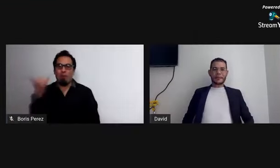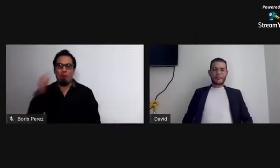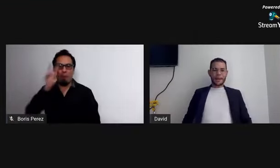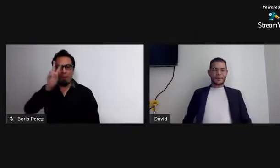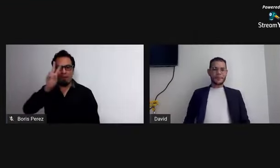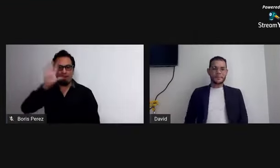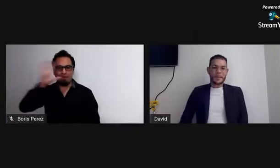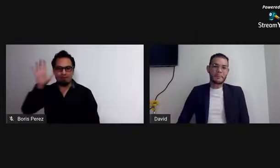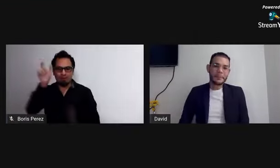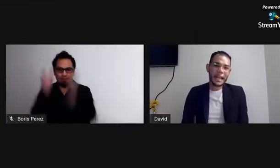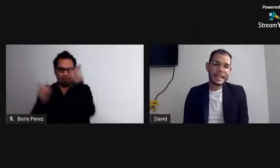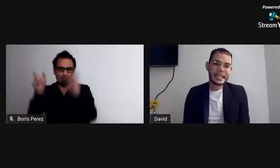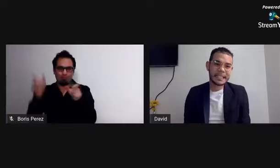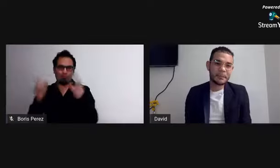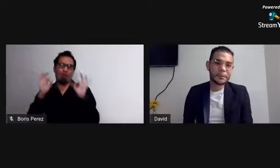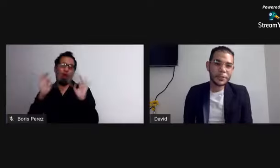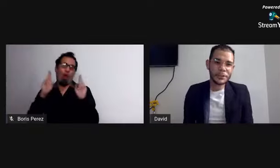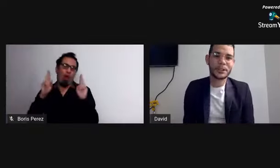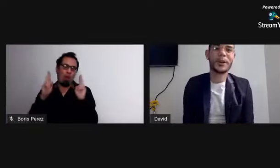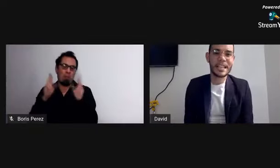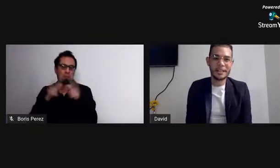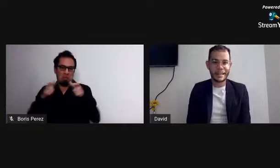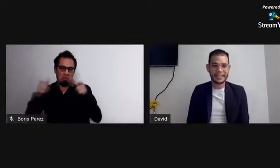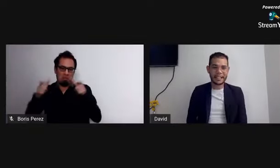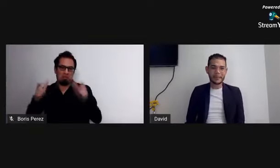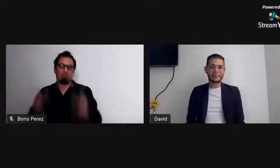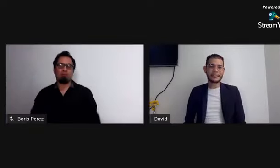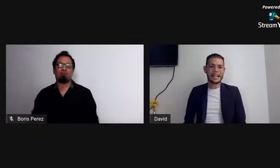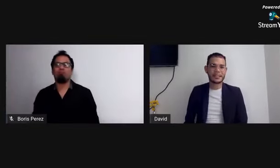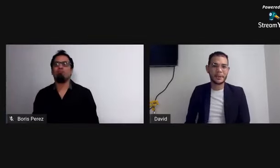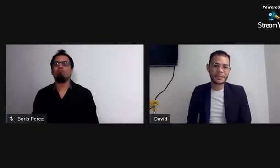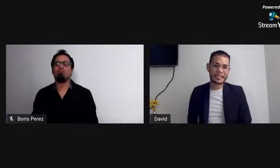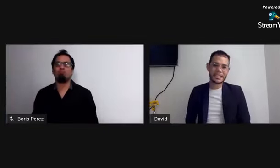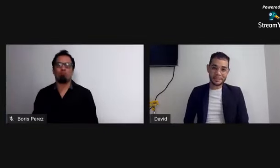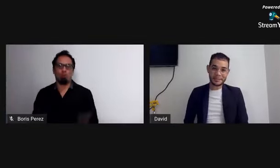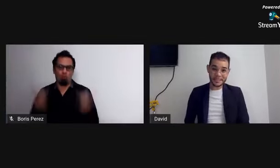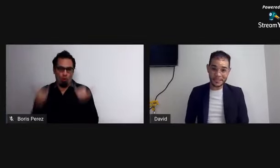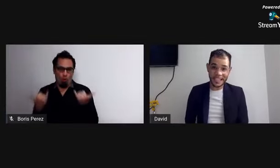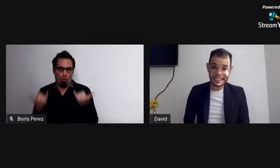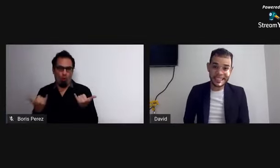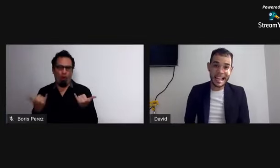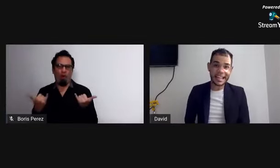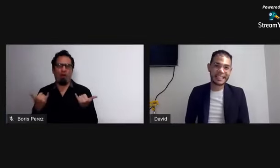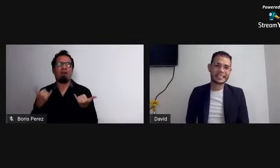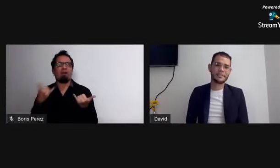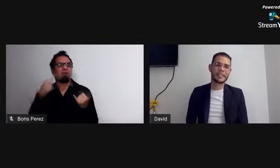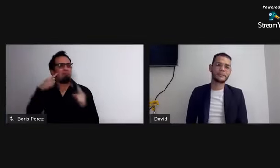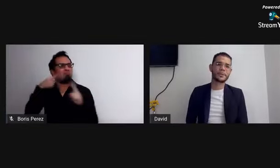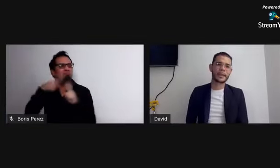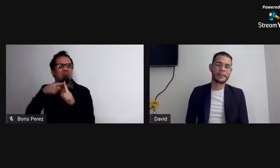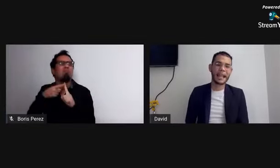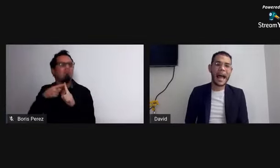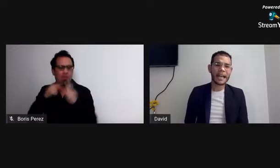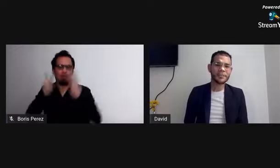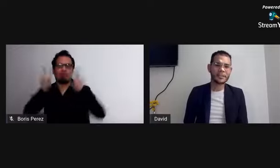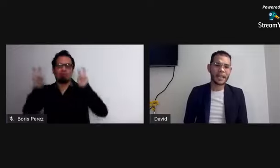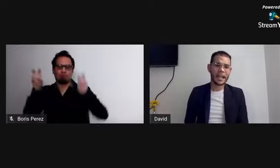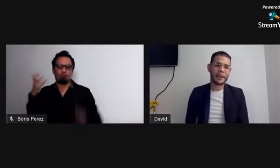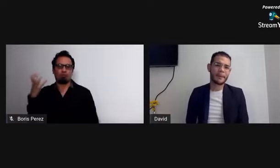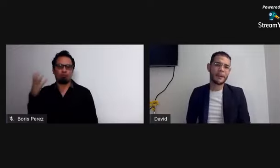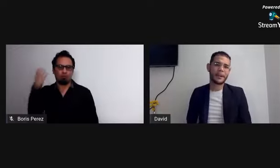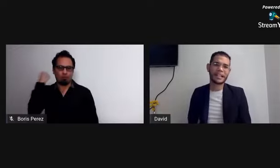Perfecto. Bueno, me alegra mucho que nos estén acompañando 25 personas ya en este Facebook